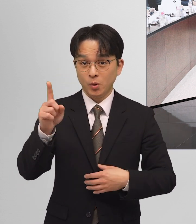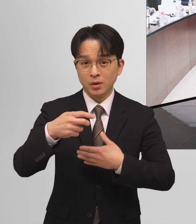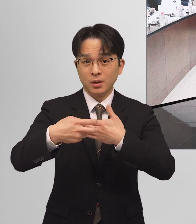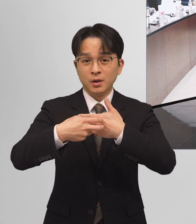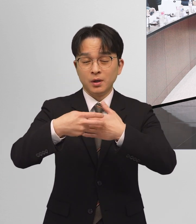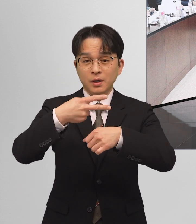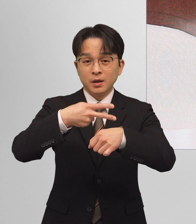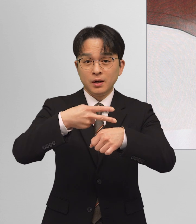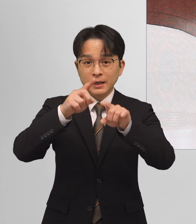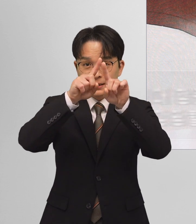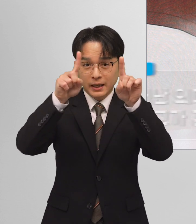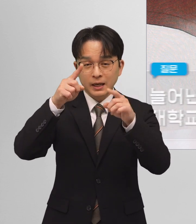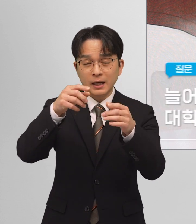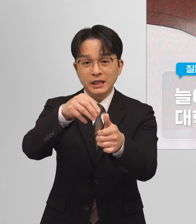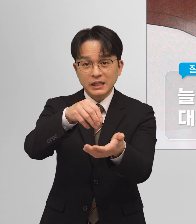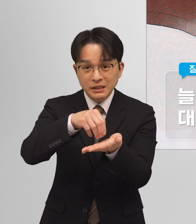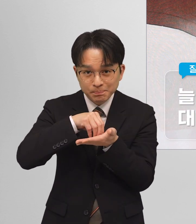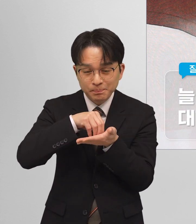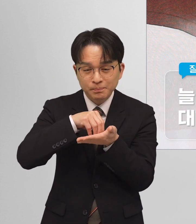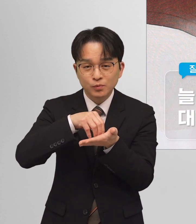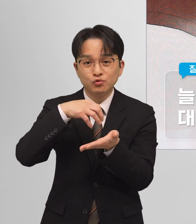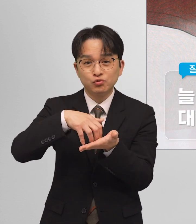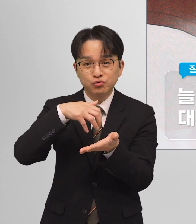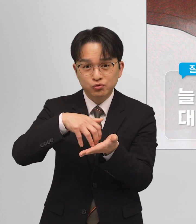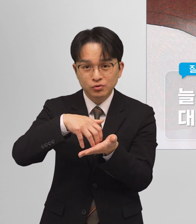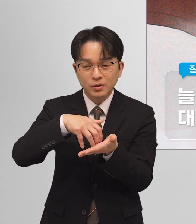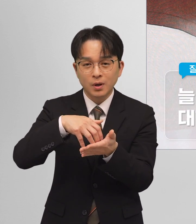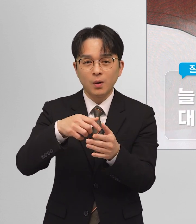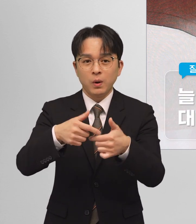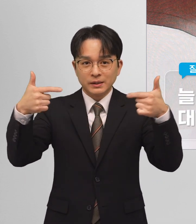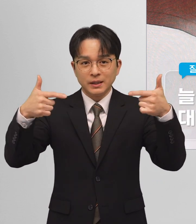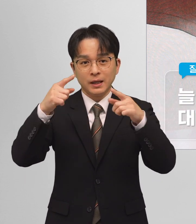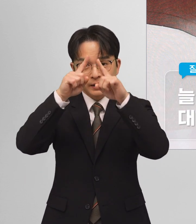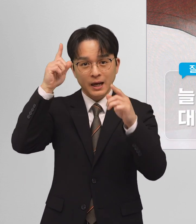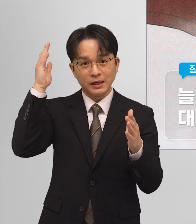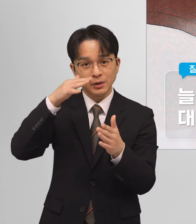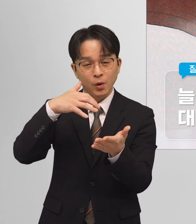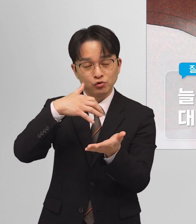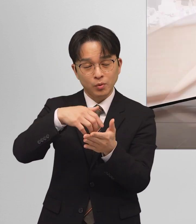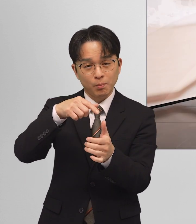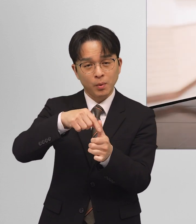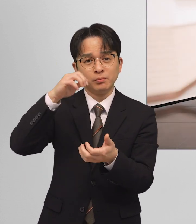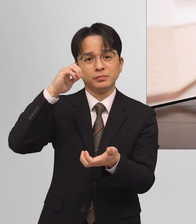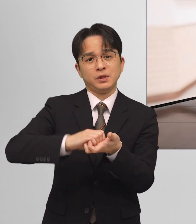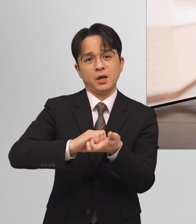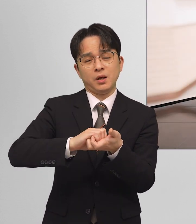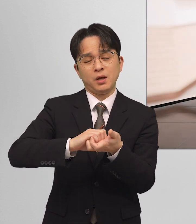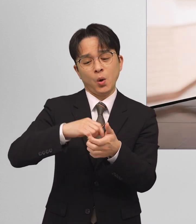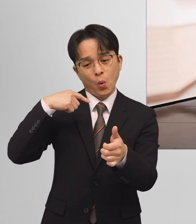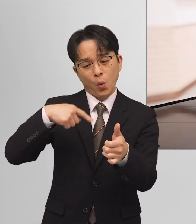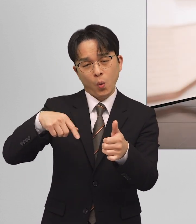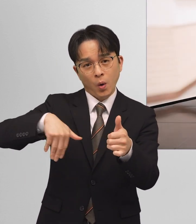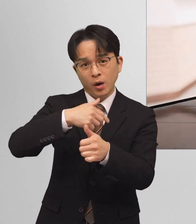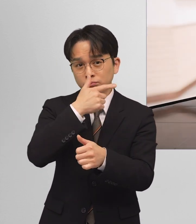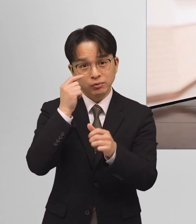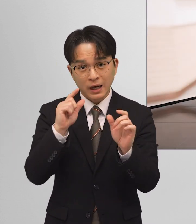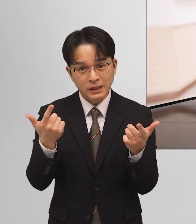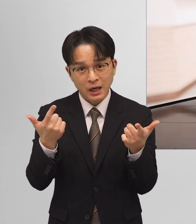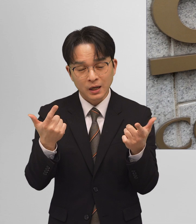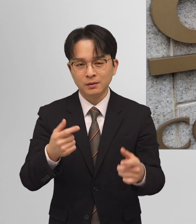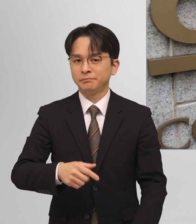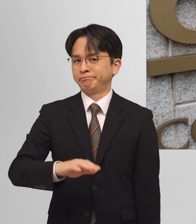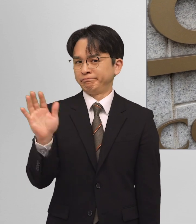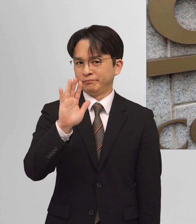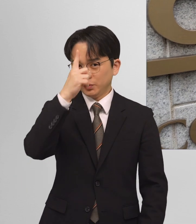의대 정원을 대학교가 이게 감당할 수 있냐는 또 이렇게 의견들도 있거든요. 이번에 정원을 결정하기